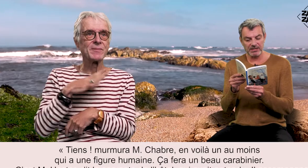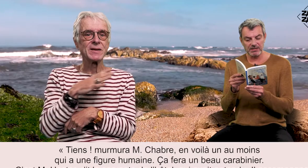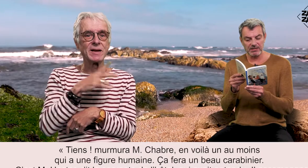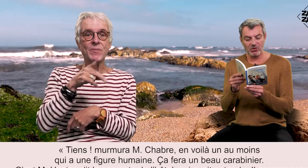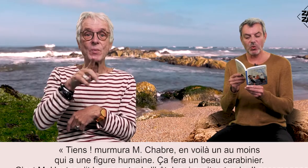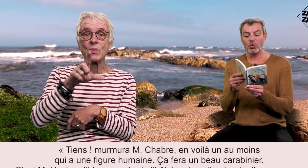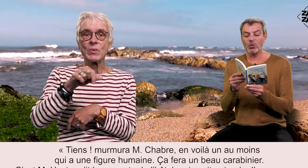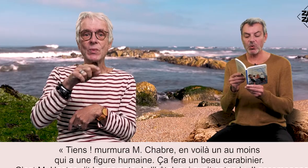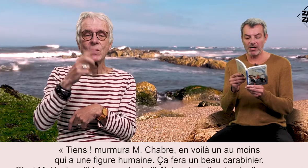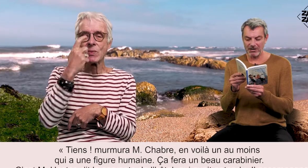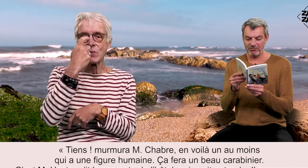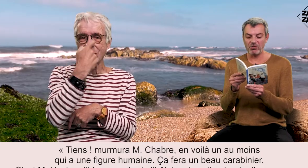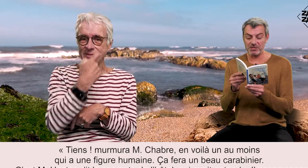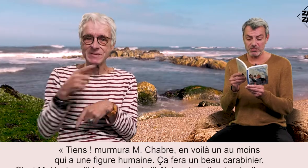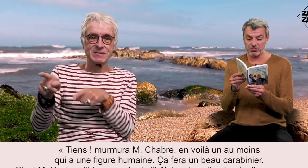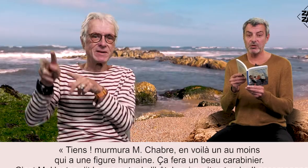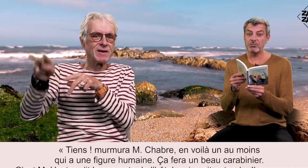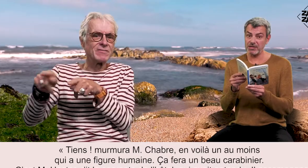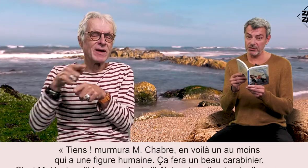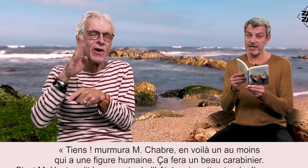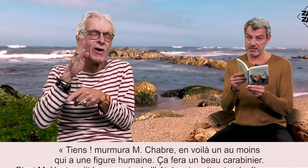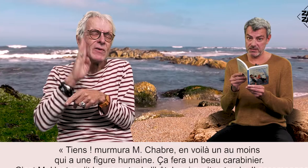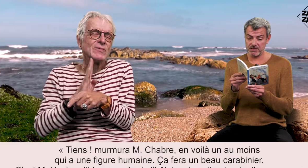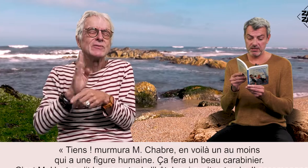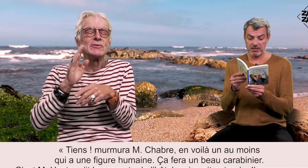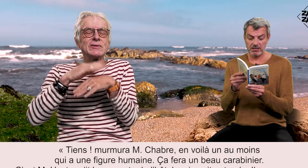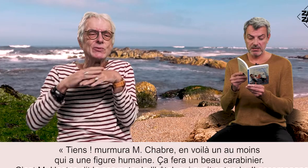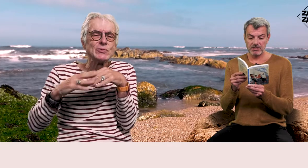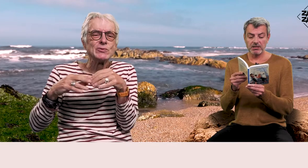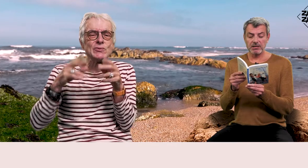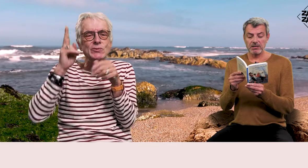Plougastel. Oh ! Un enfant bien doux, bien honnête.